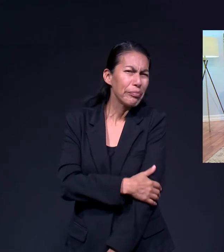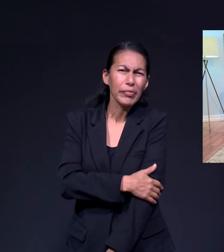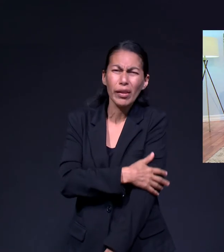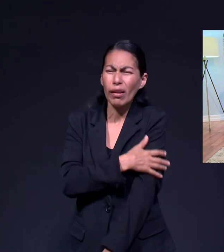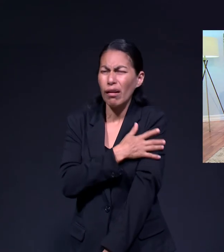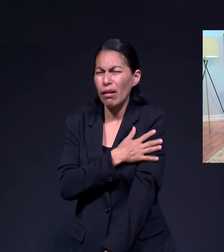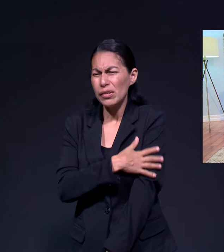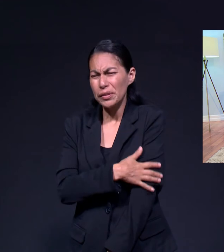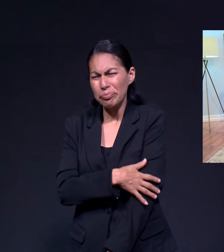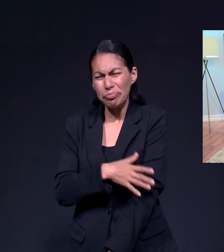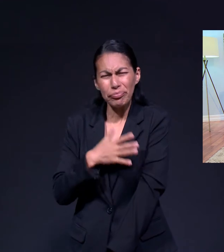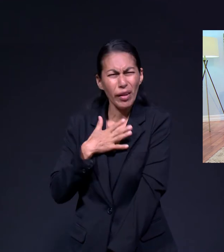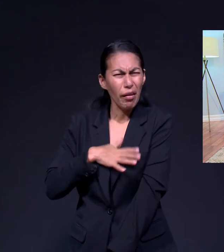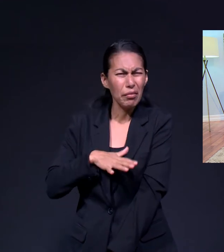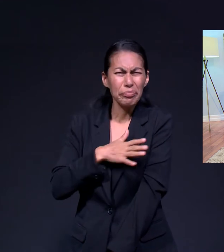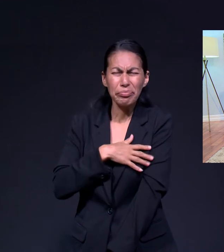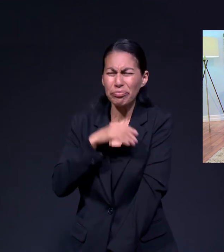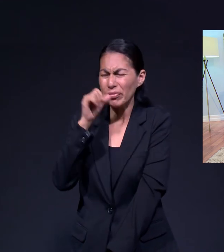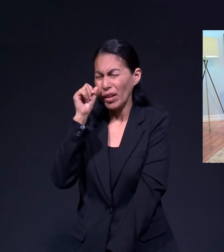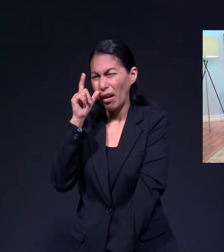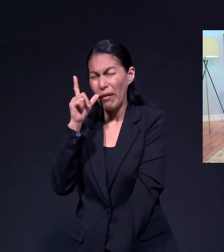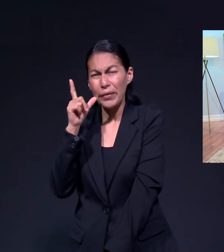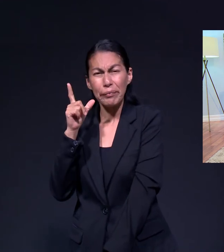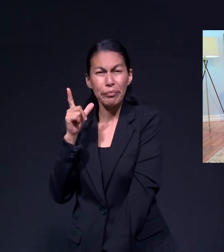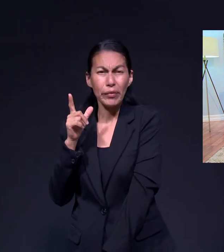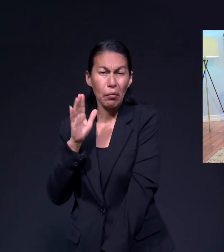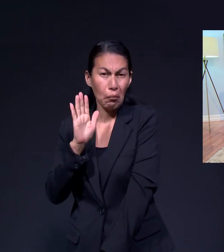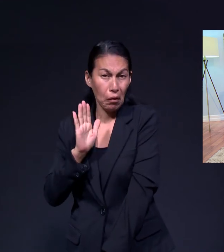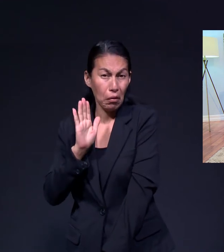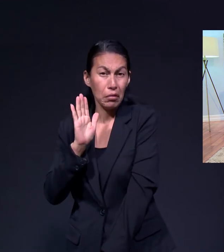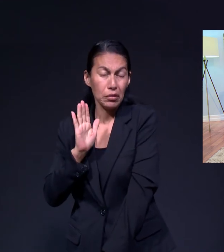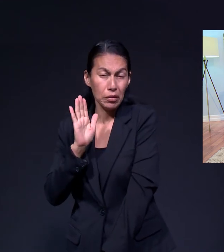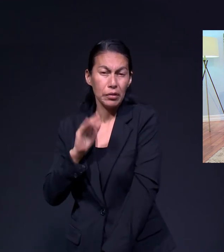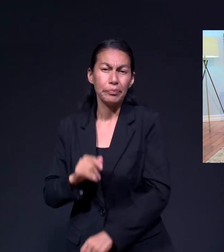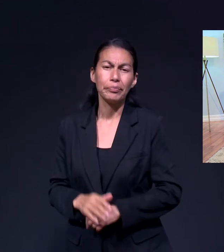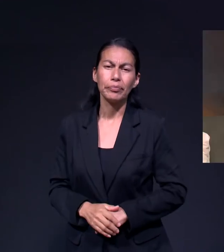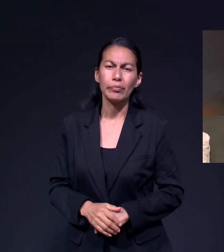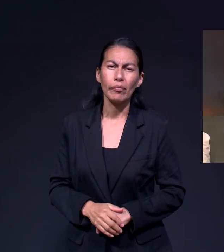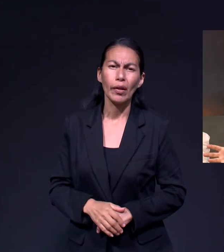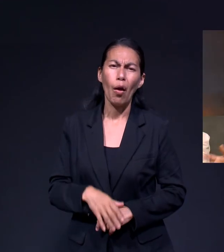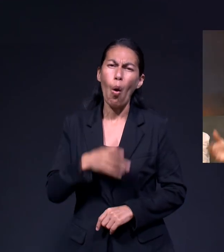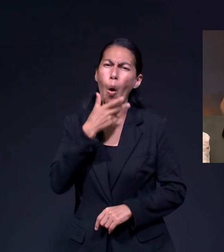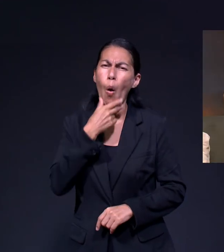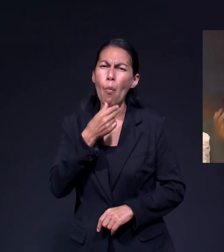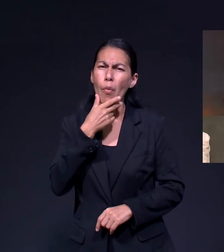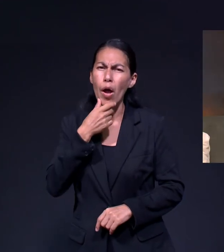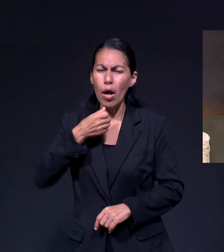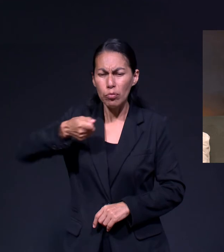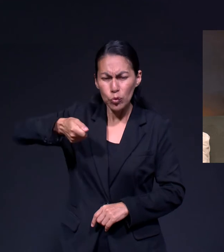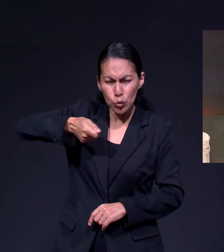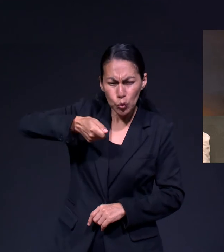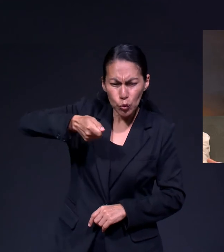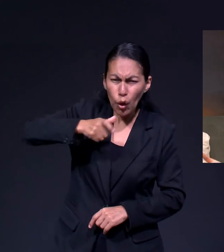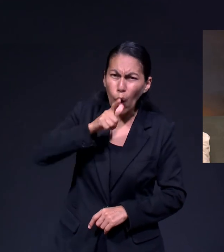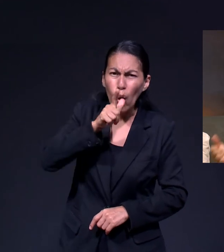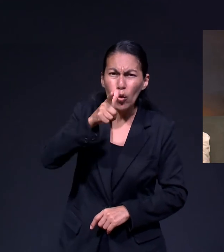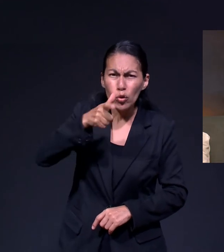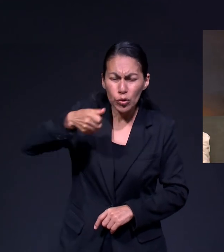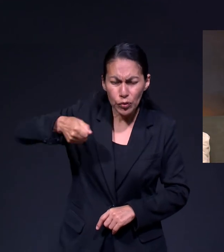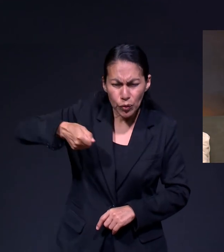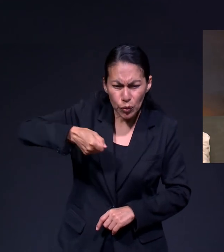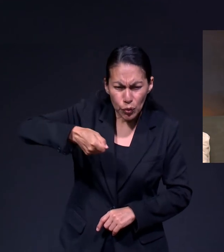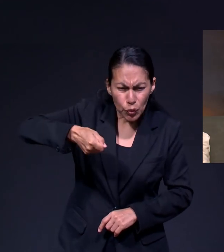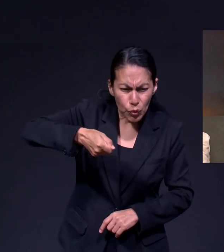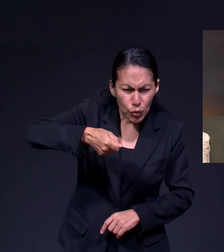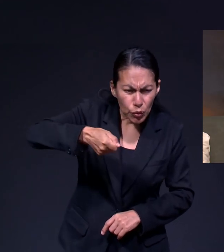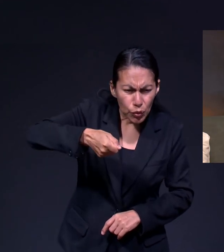llegó acariciando así el brazo rascándose de brazos y como si se hubiera levantado y oh sorpresa que hay una lámpara entonces con la lámpara